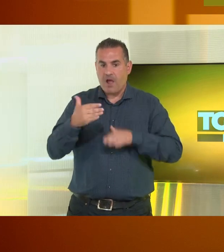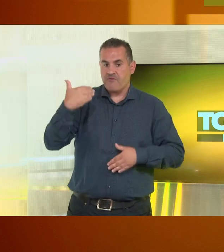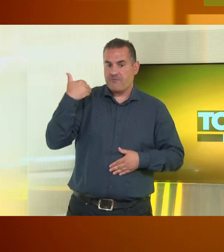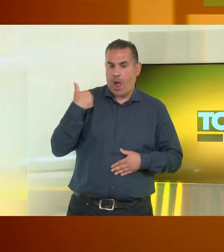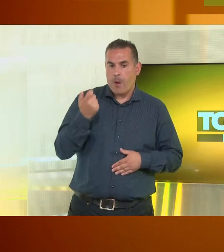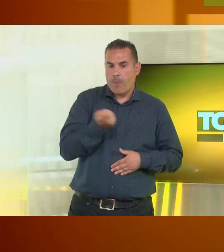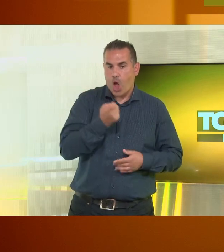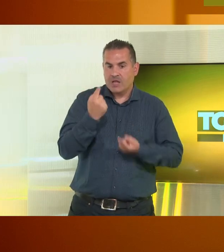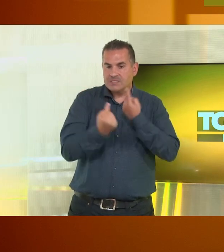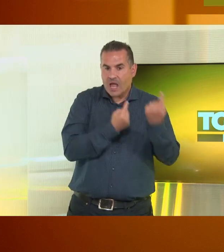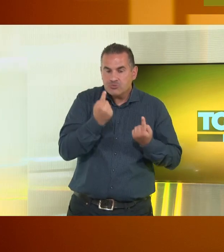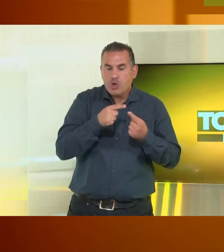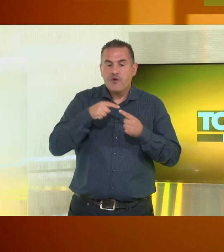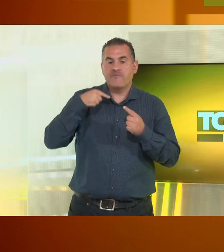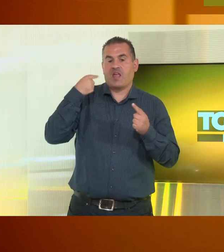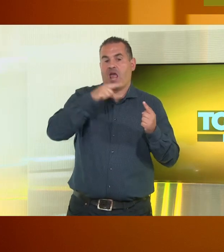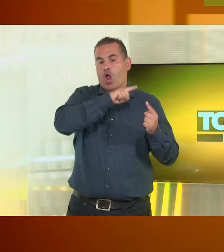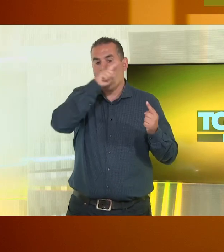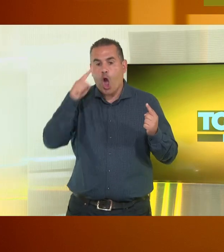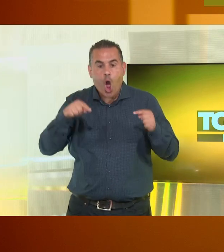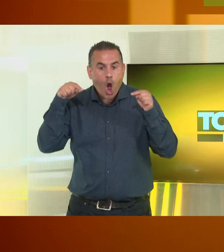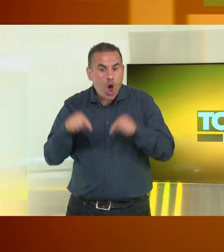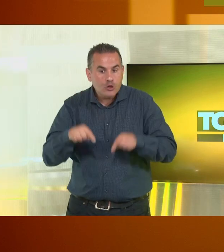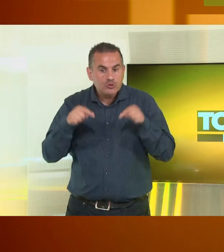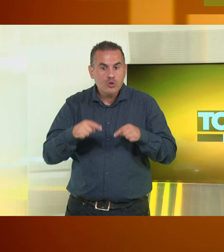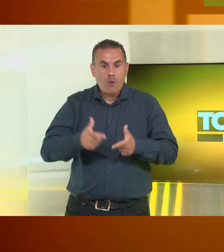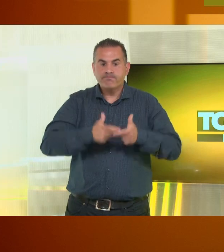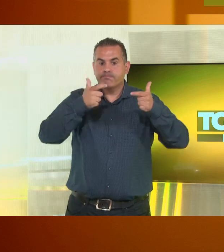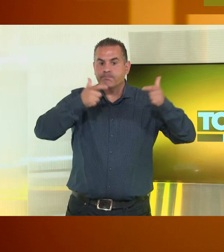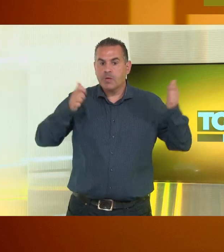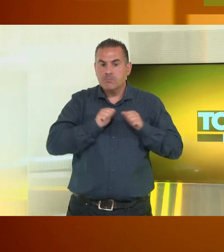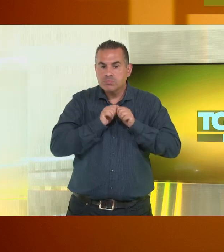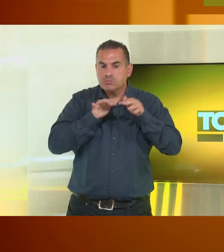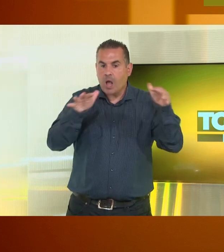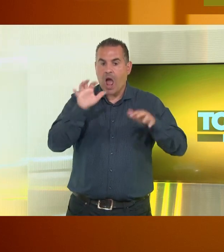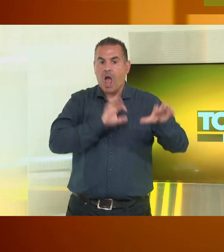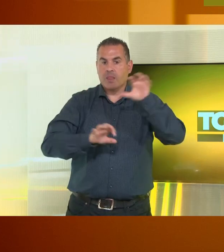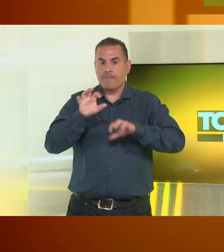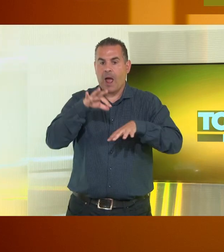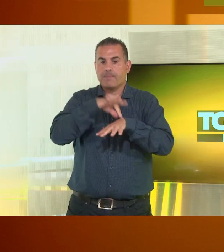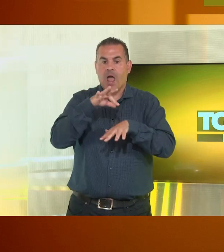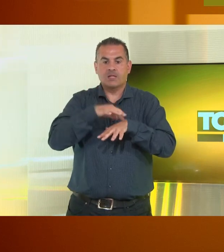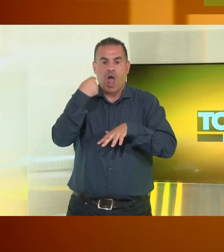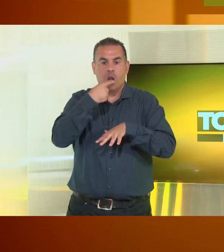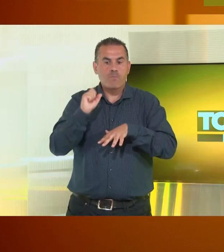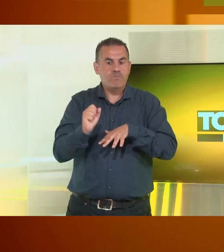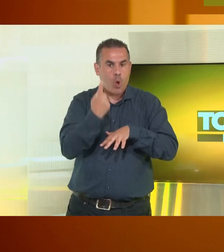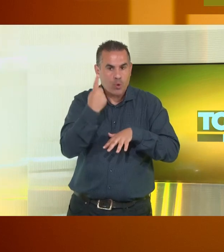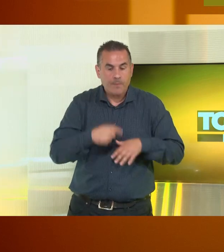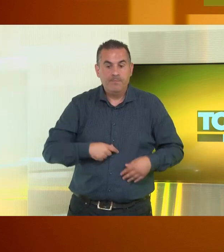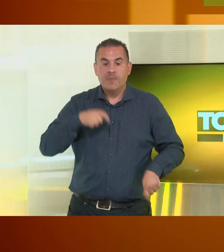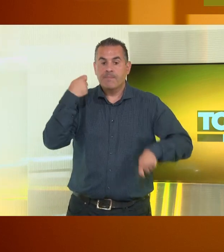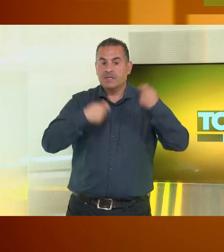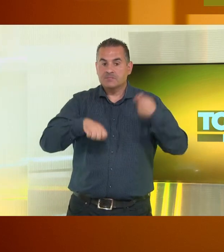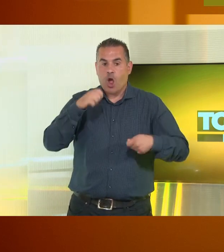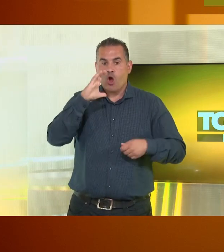proporzioni devastanti per gli allevamenti. Non sono serviti gli appelli che avevamo fatto già all'inizio dell'anno alla regione per attivare tempestivamente